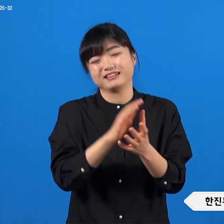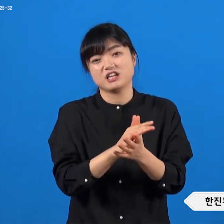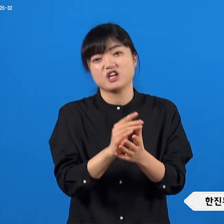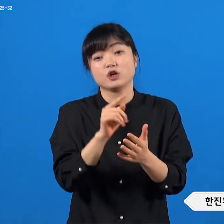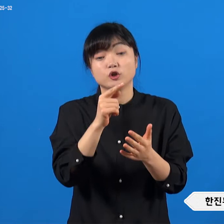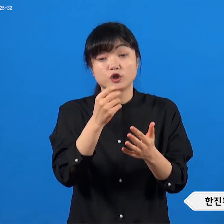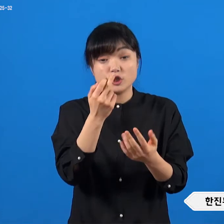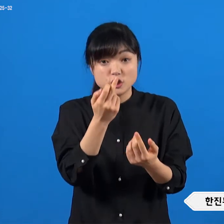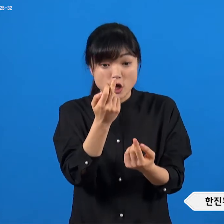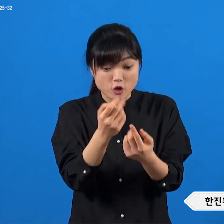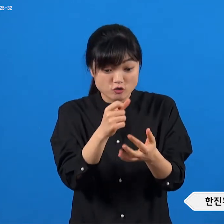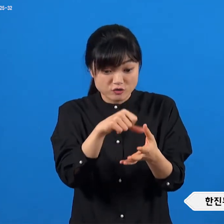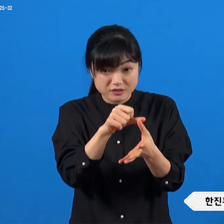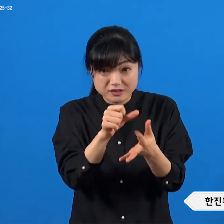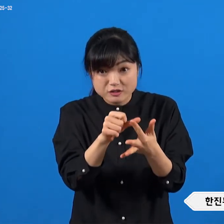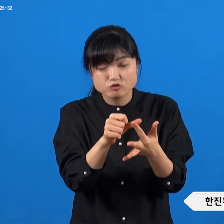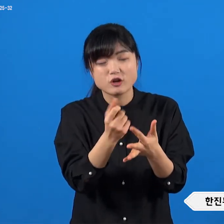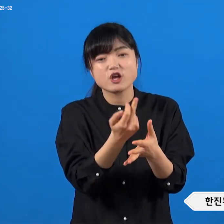중에 형입니다.